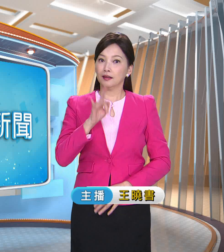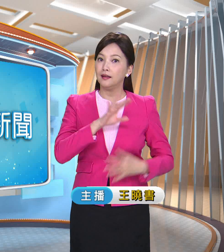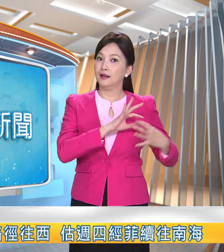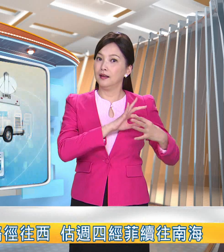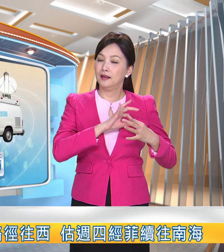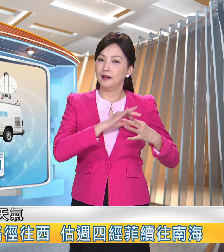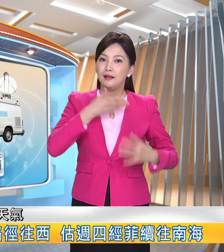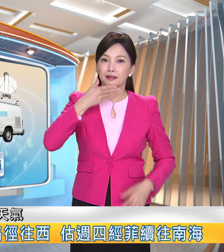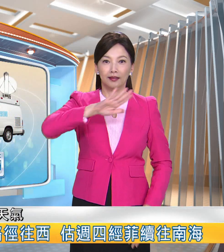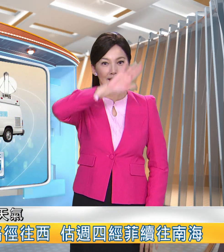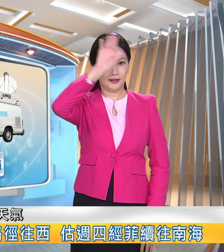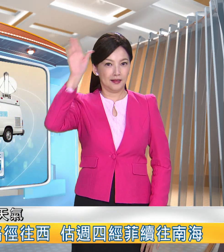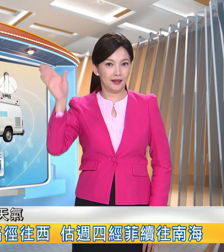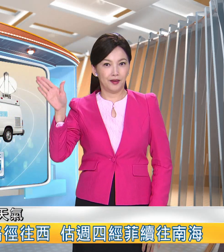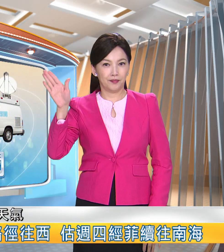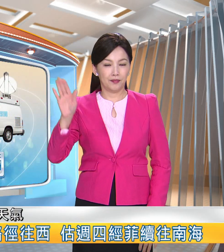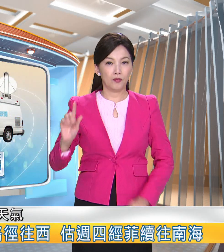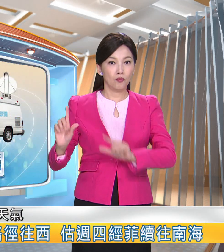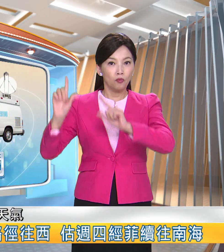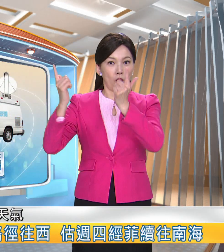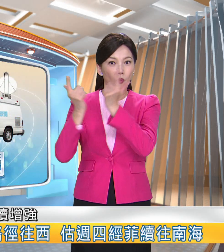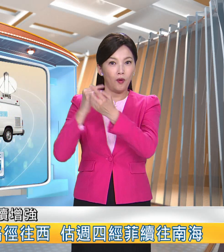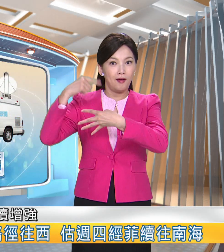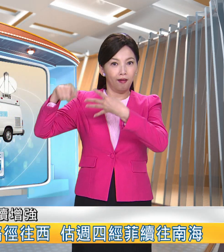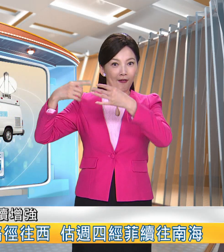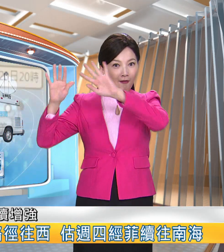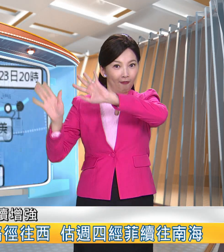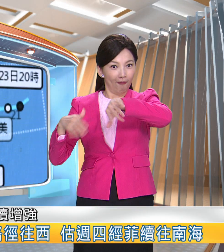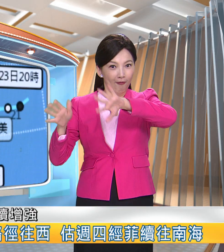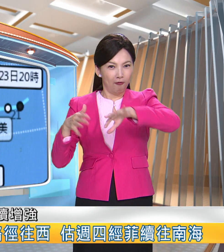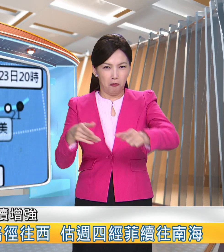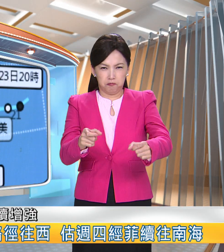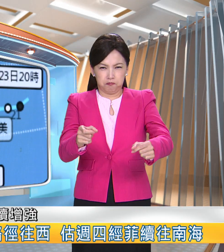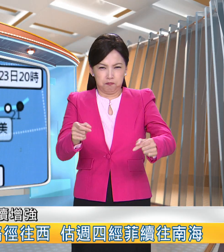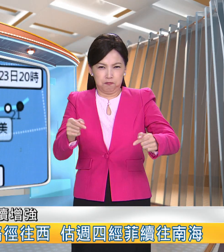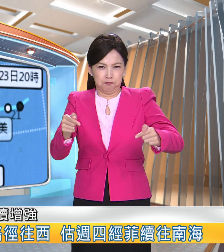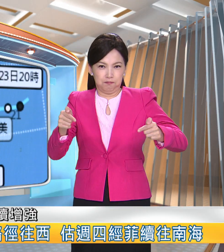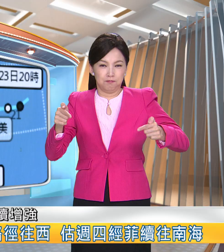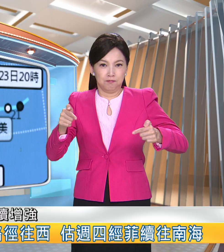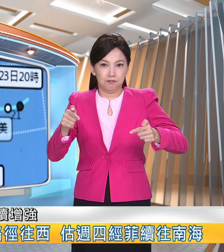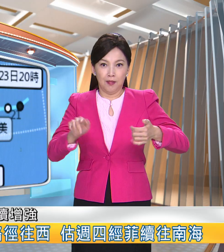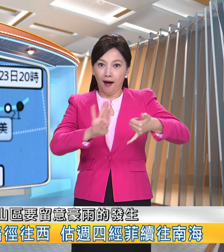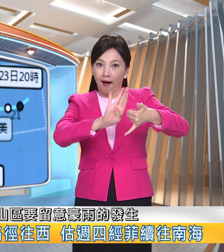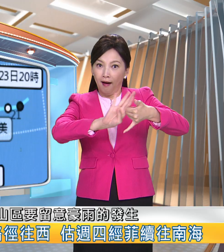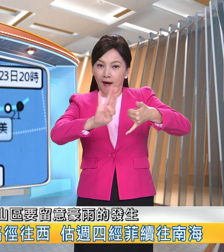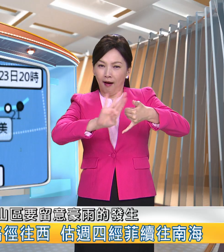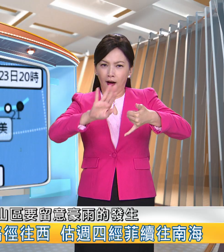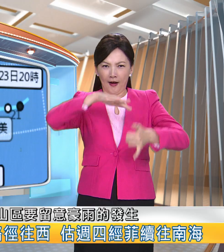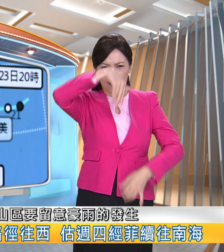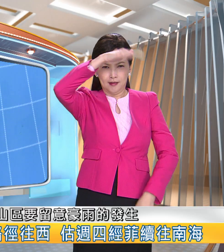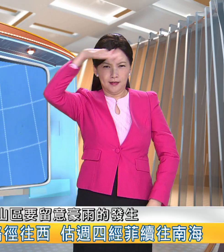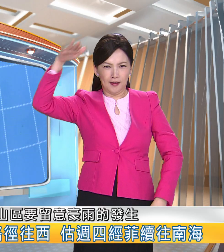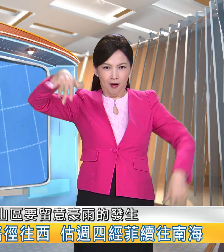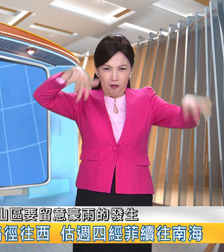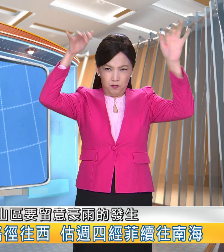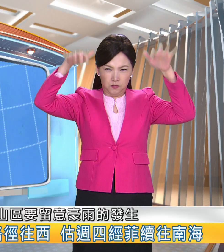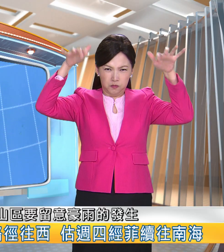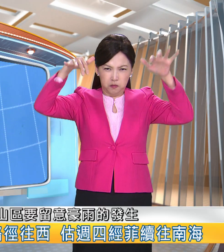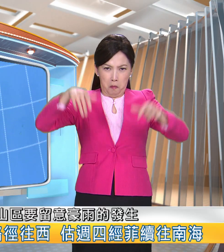首先来关心天气，东北季风持续增强，尤其东北部山区要